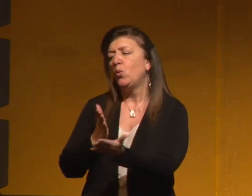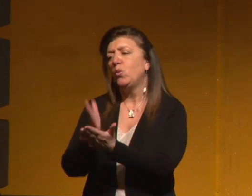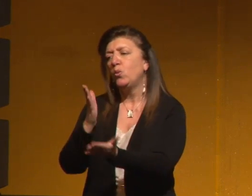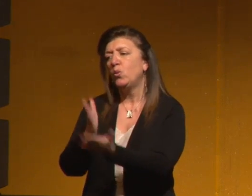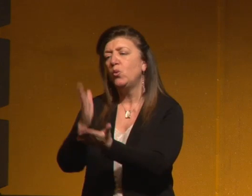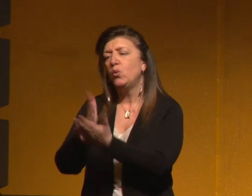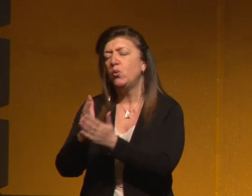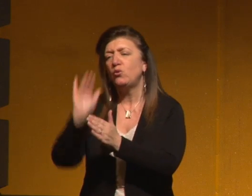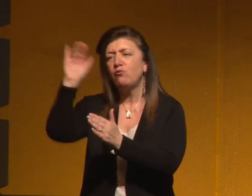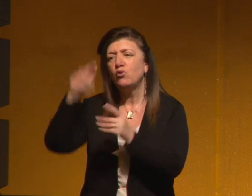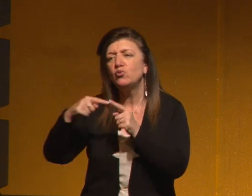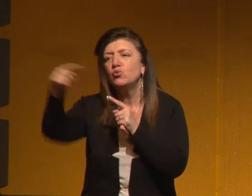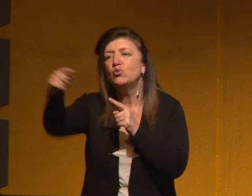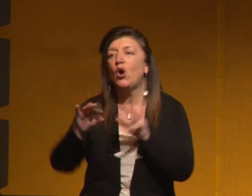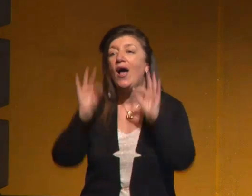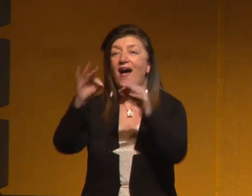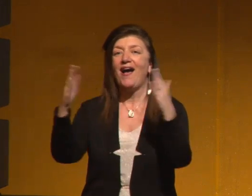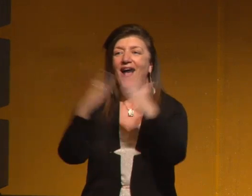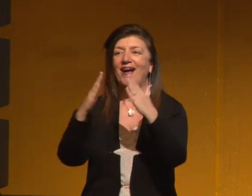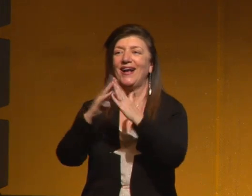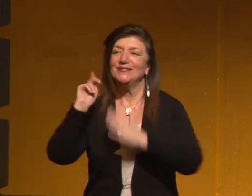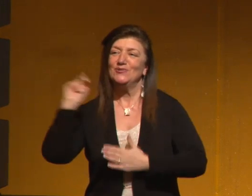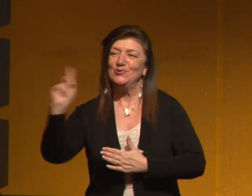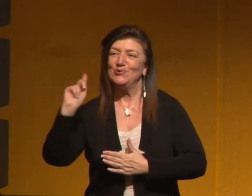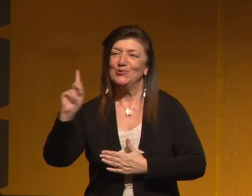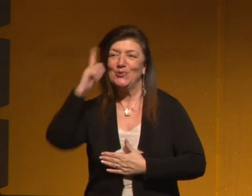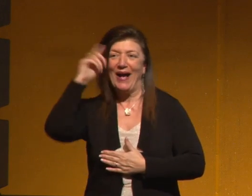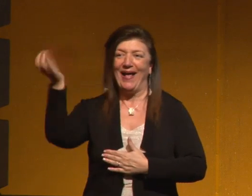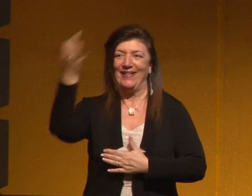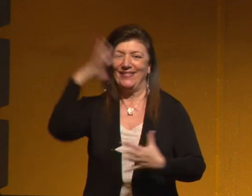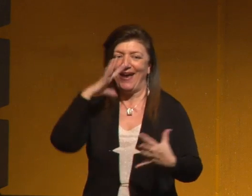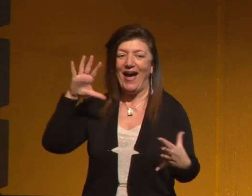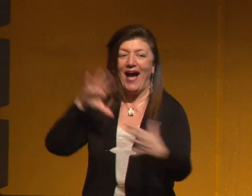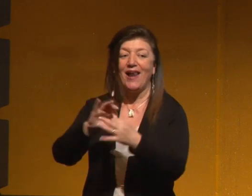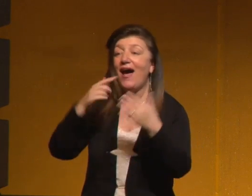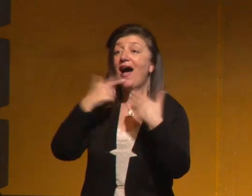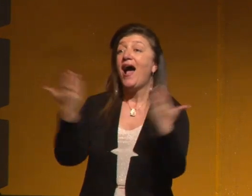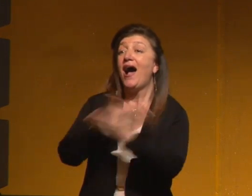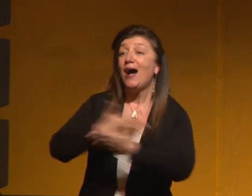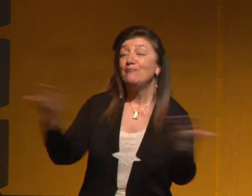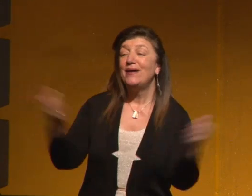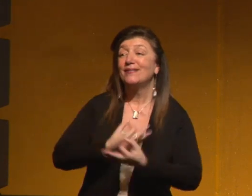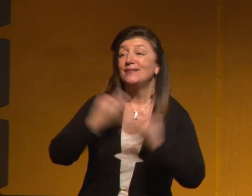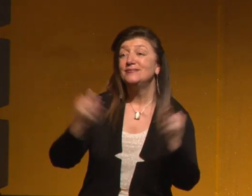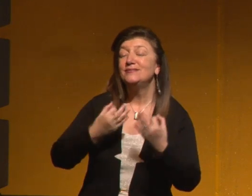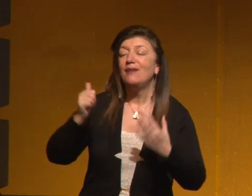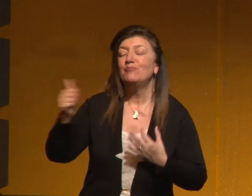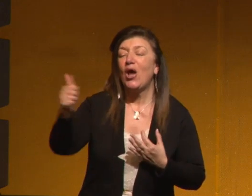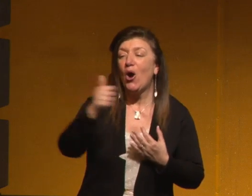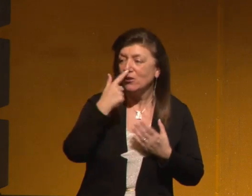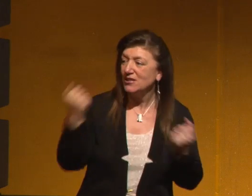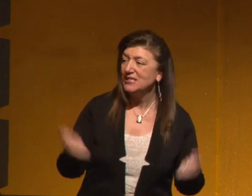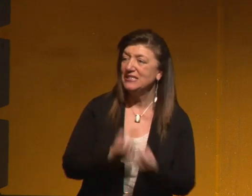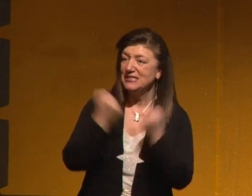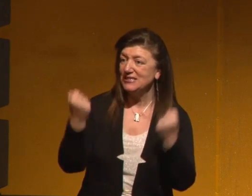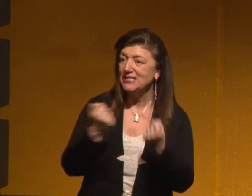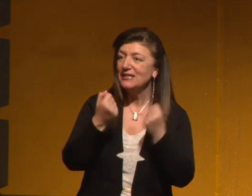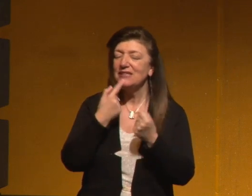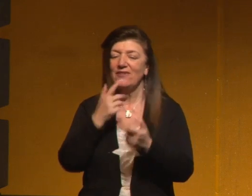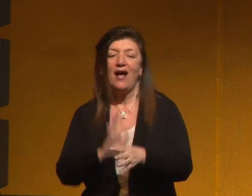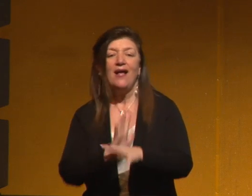da casa ideale la propria casa aperta sempre a ogni iniziativa che possa diffondere il sapere attraverso la